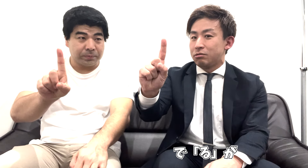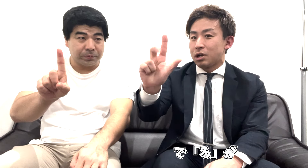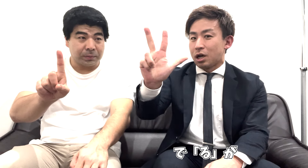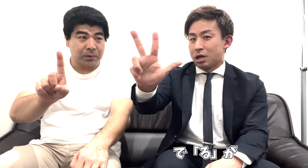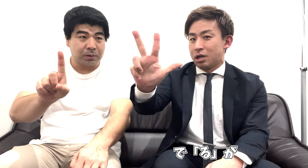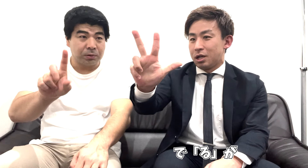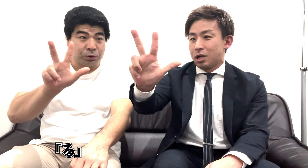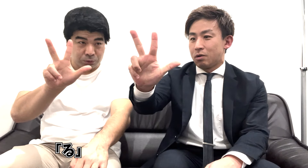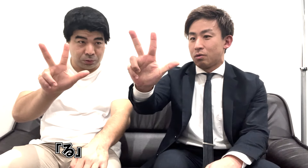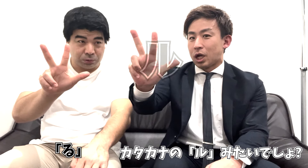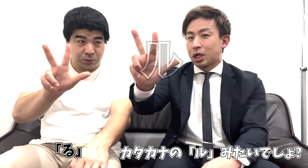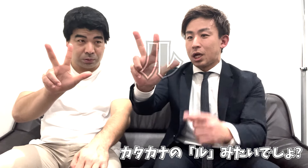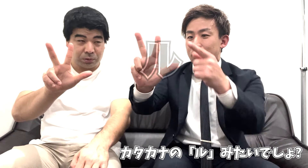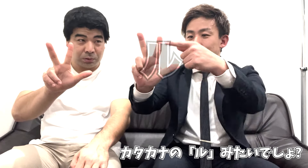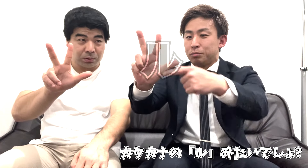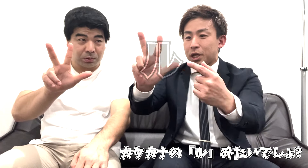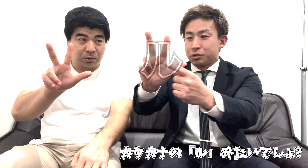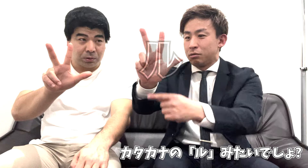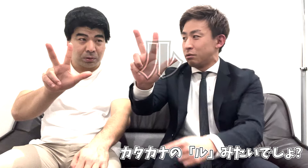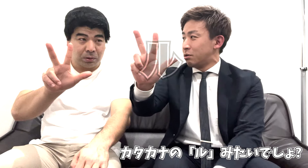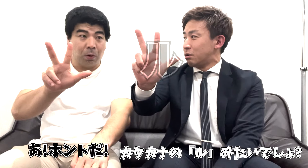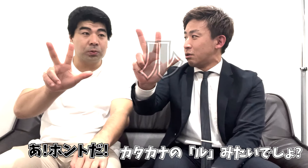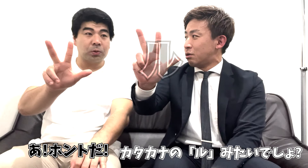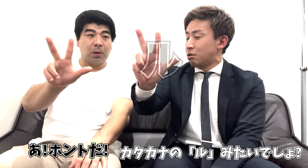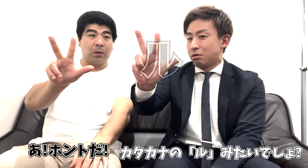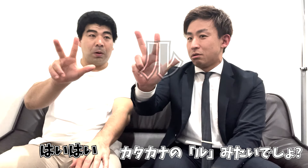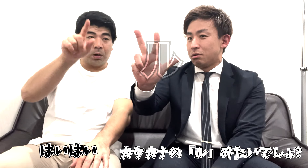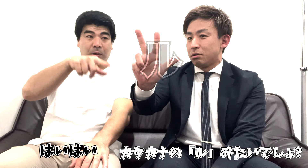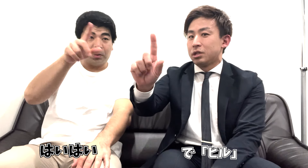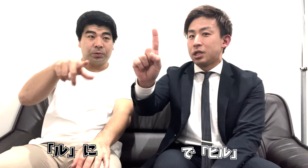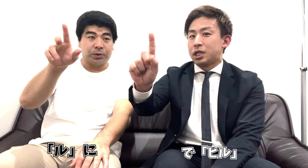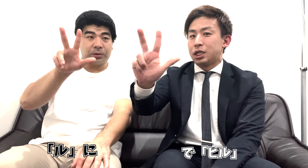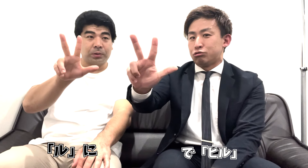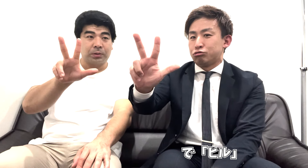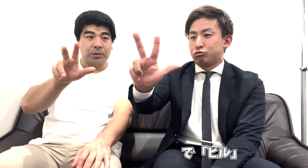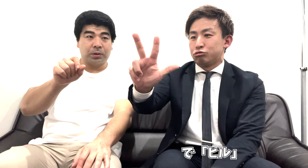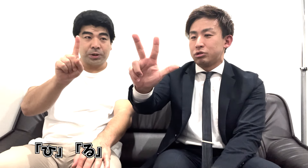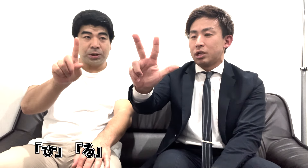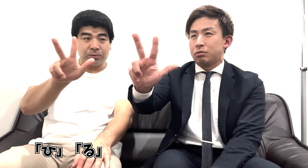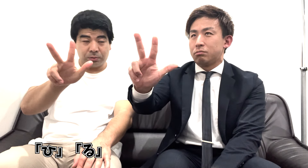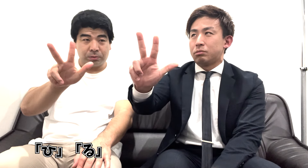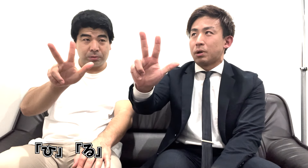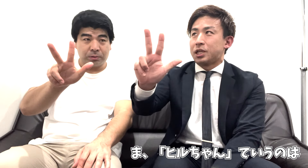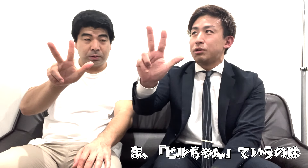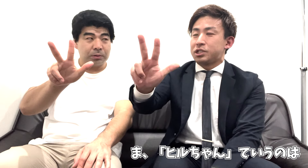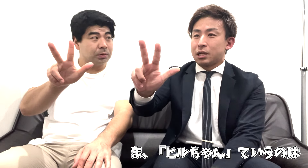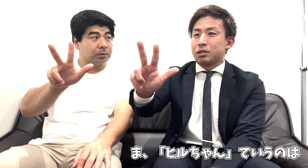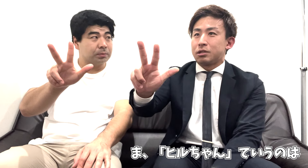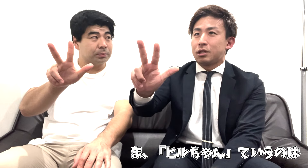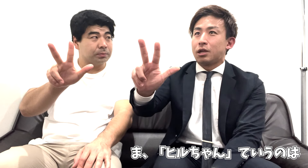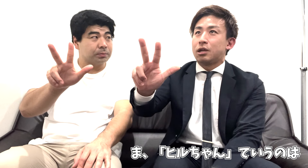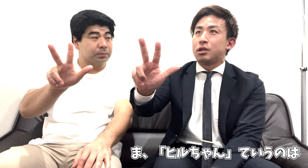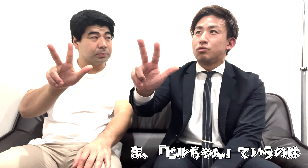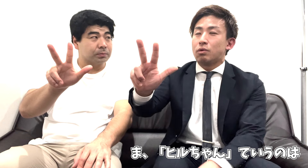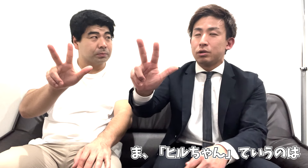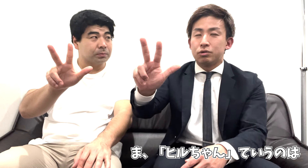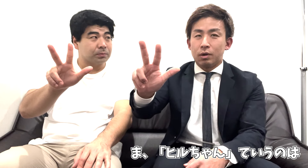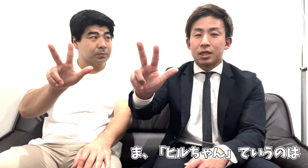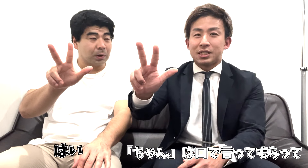が る、 このカタカナのルみたいでし ょ。あ、ほんとだ。はいはい、 ヒルで、まあ、ヒルちゃんっていうのはちゃん